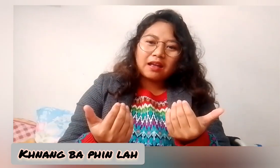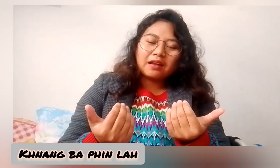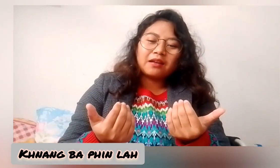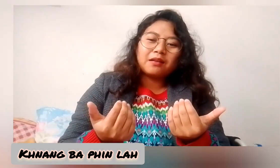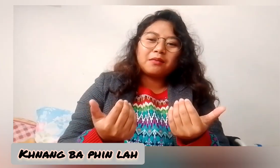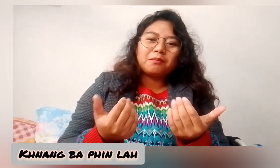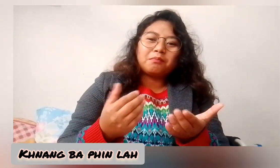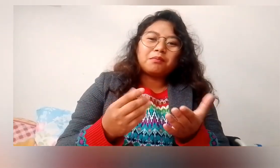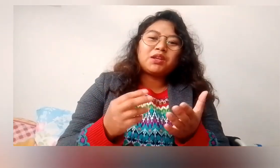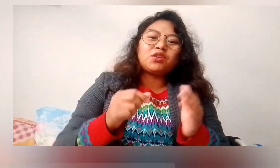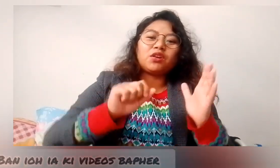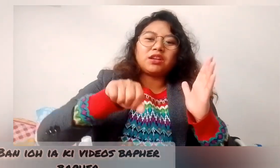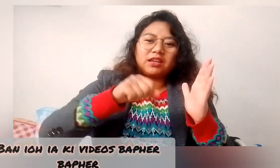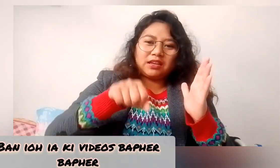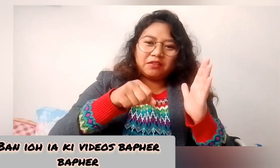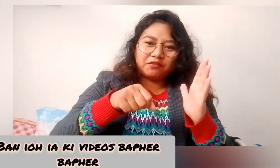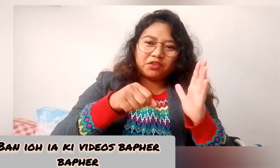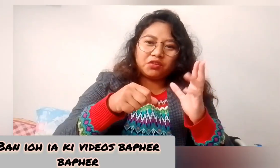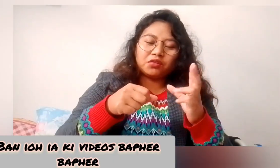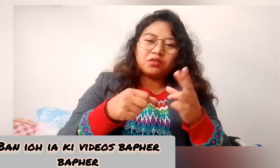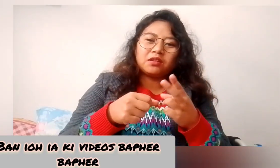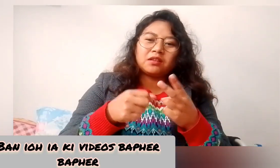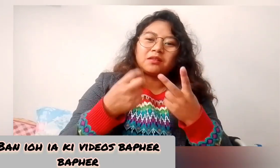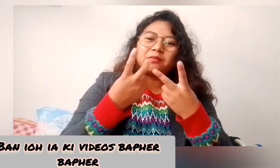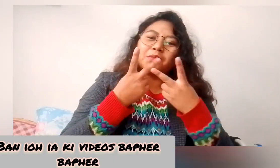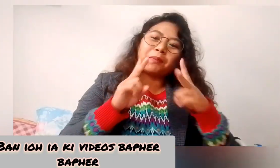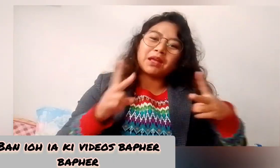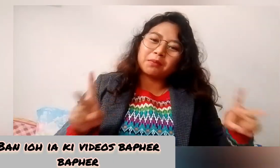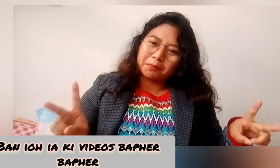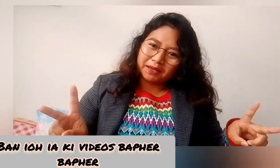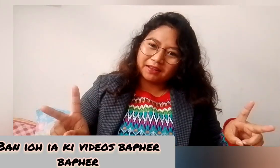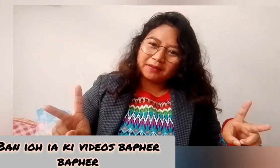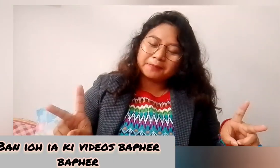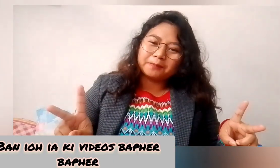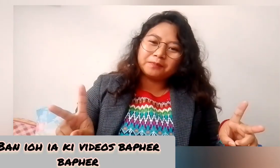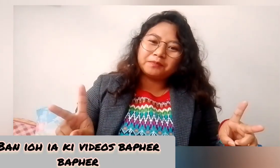bapla banyo aki video paper.